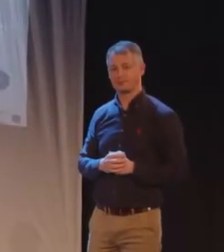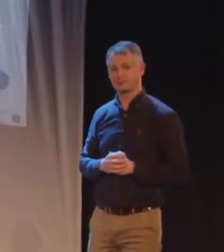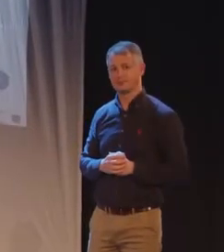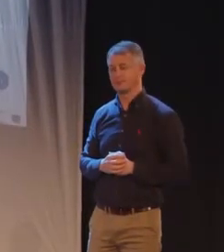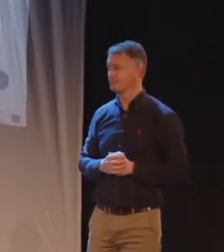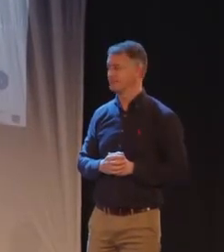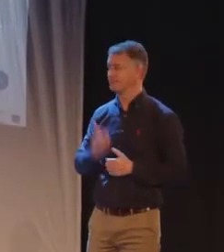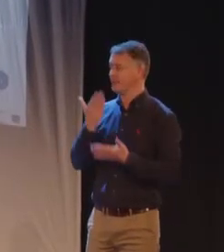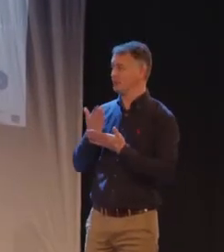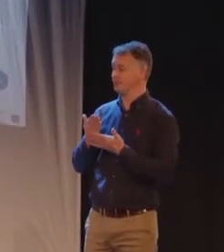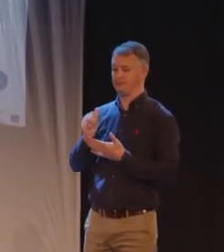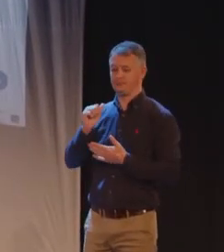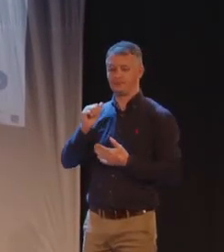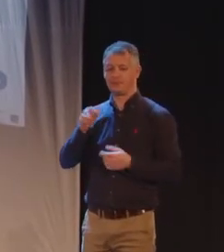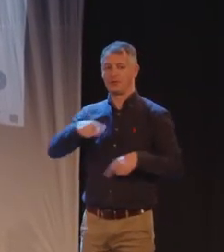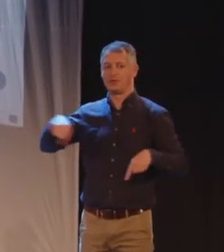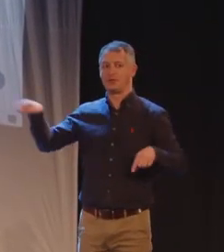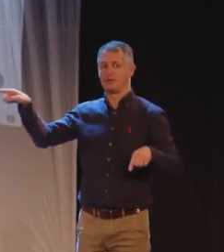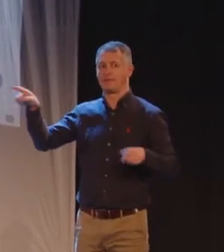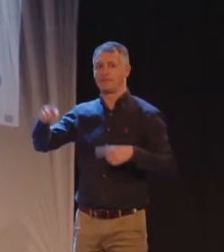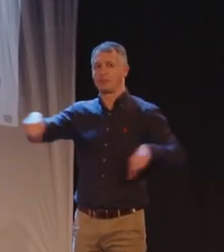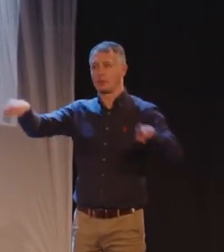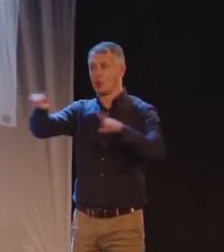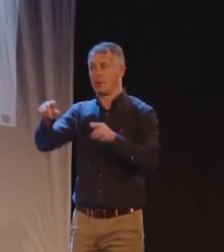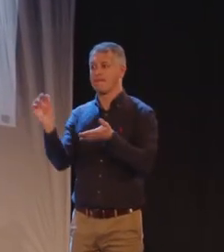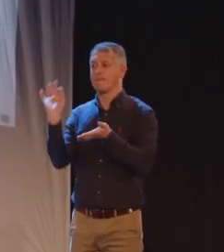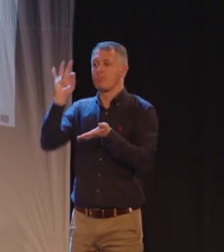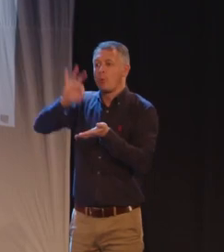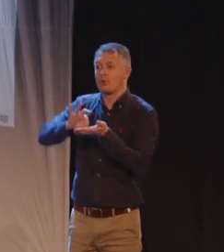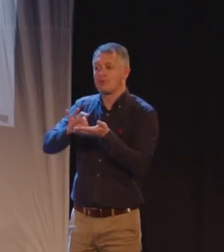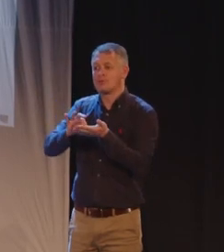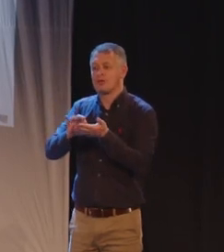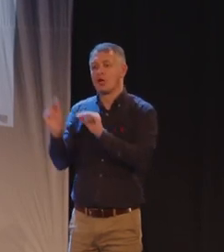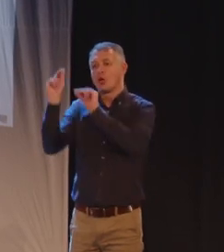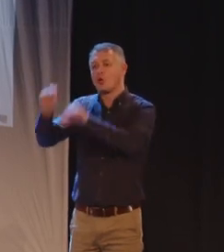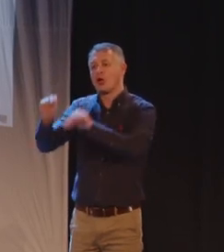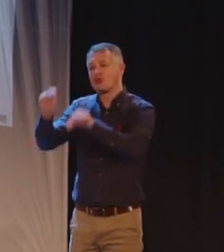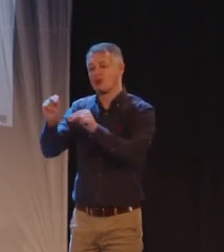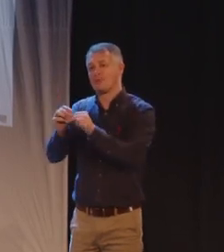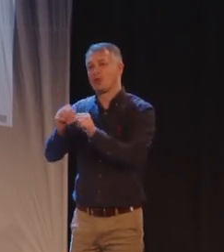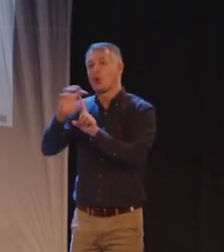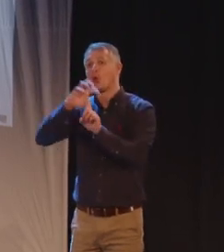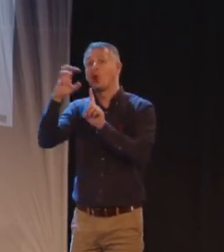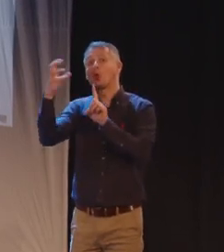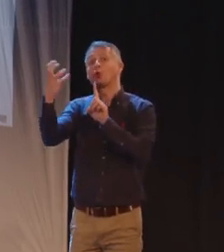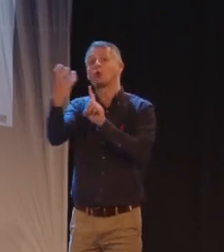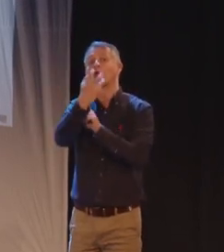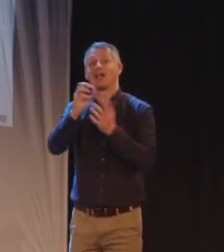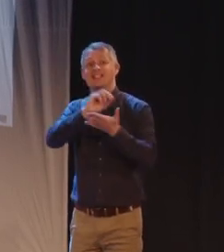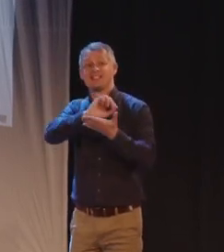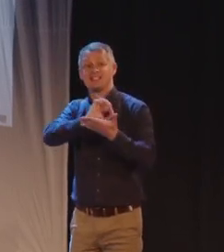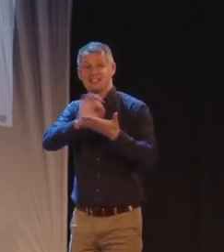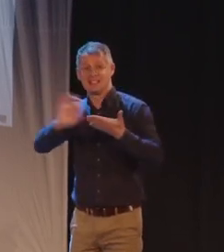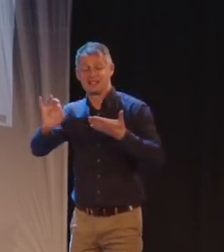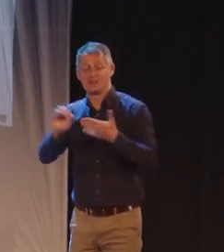Pentru că noi ne propunem să încurajăm cultura scrisă. Ne propunem să